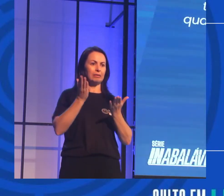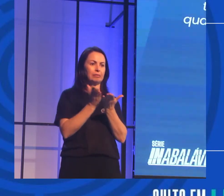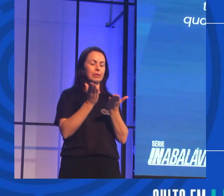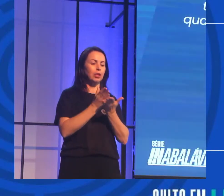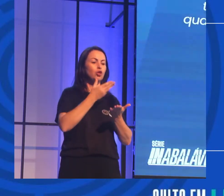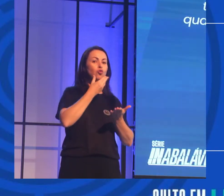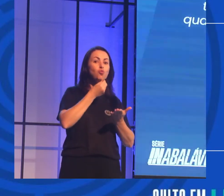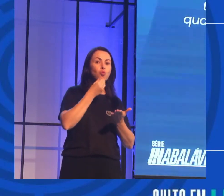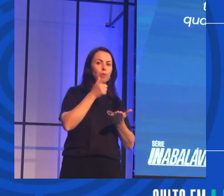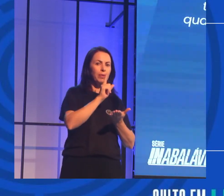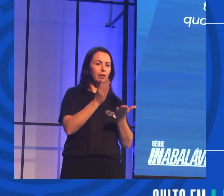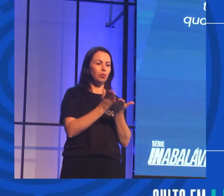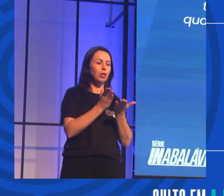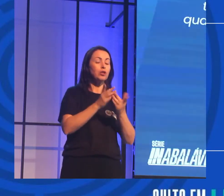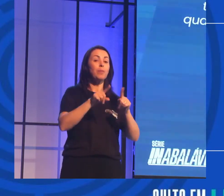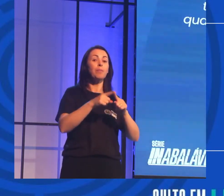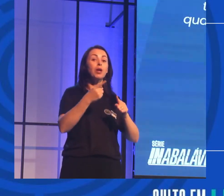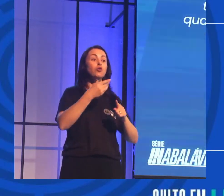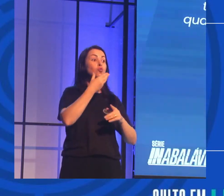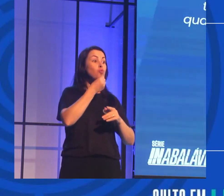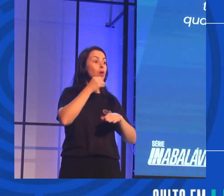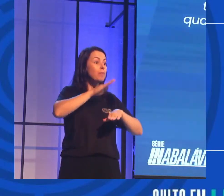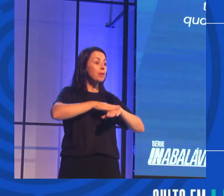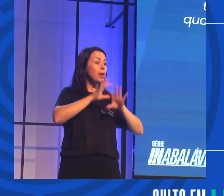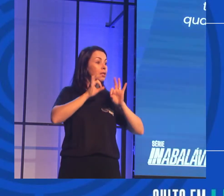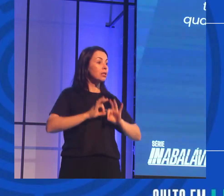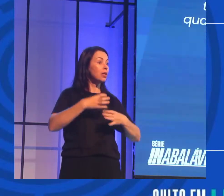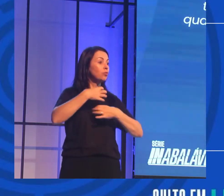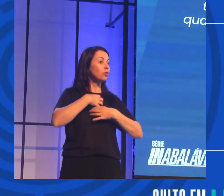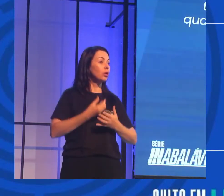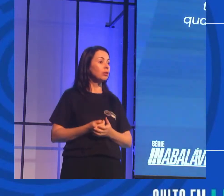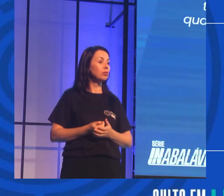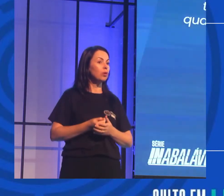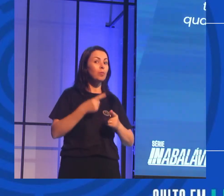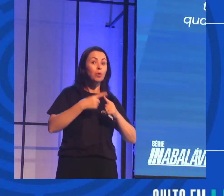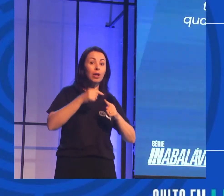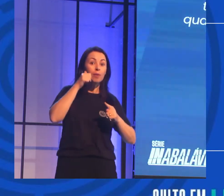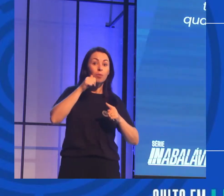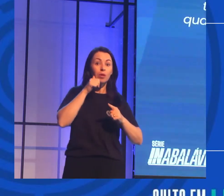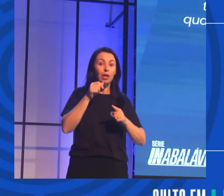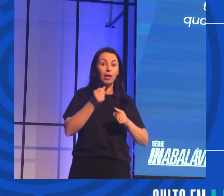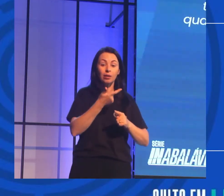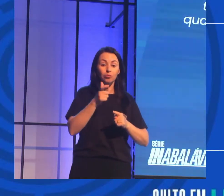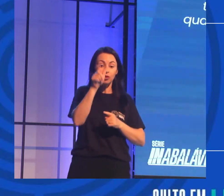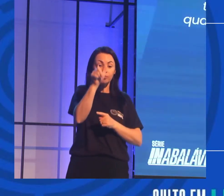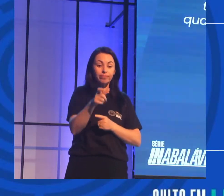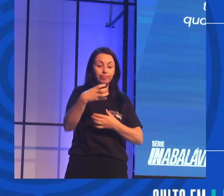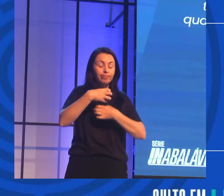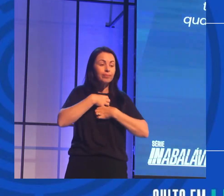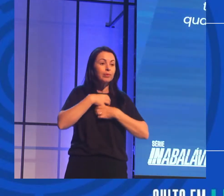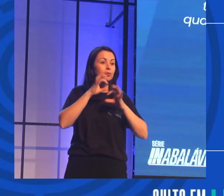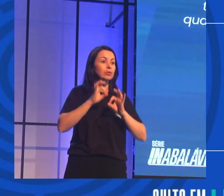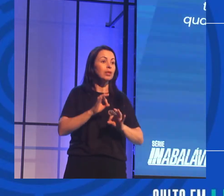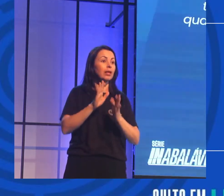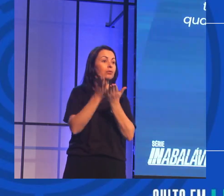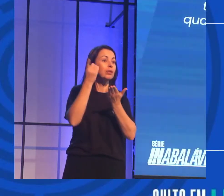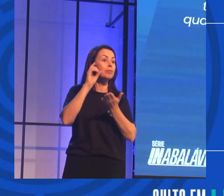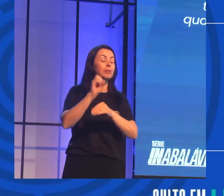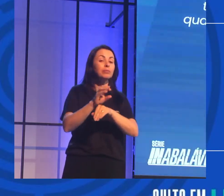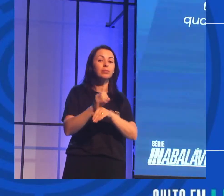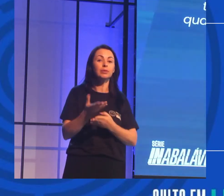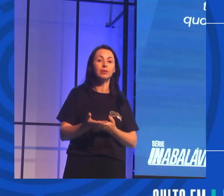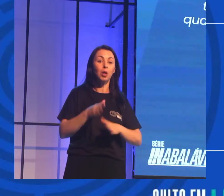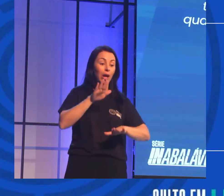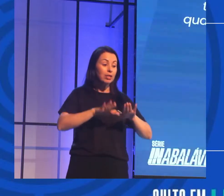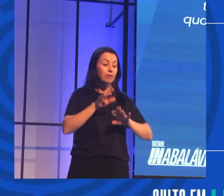convicto na impiedade dele do que ela em Cristo e na palavra de Deus. Às vezes quem está lá fora é